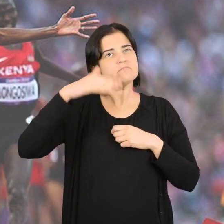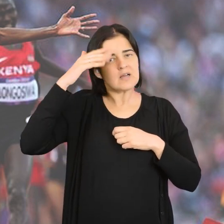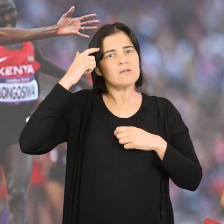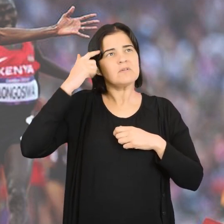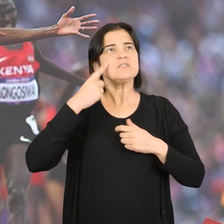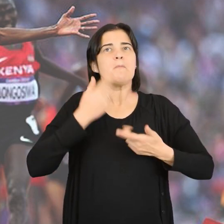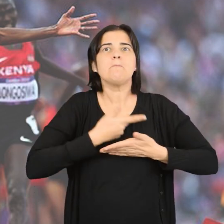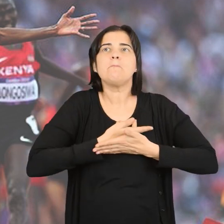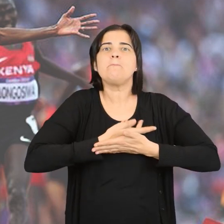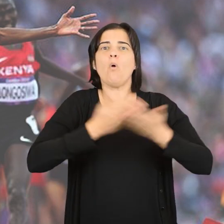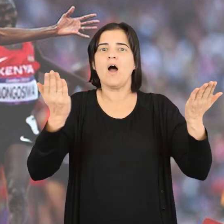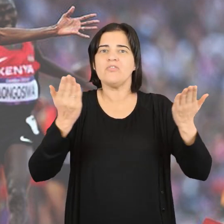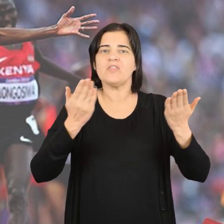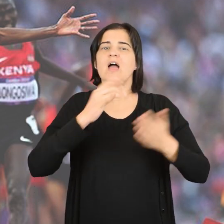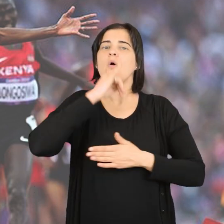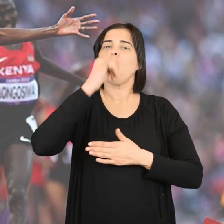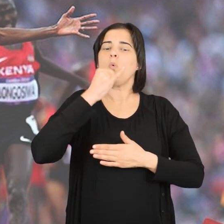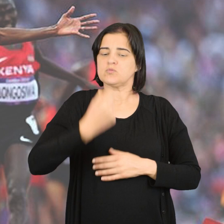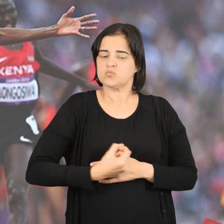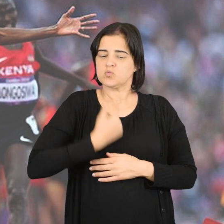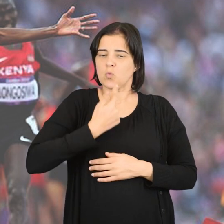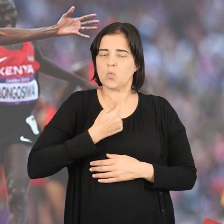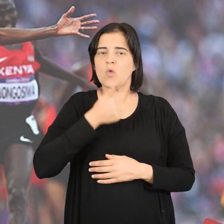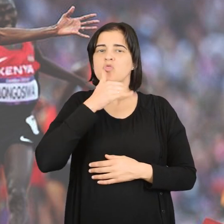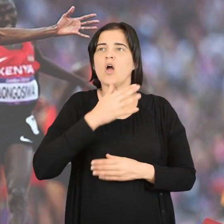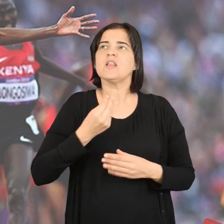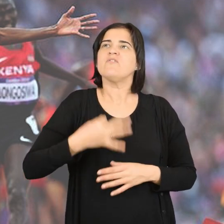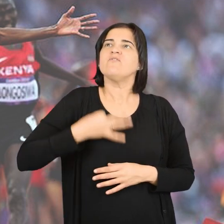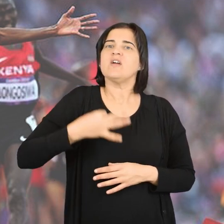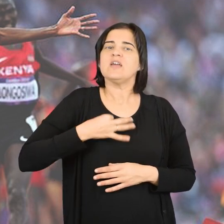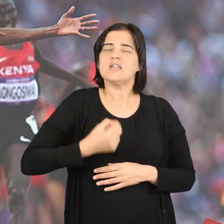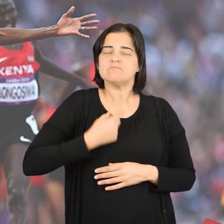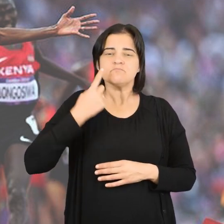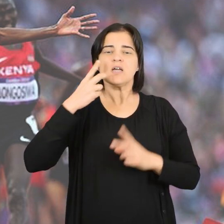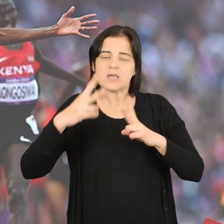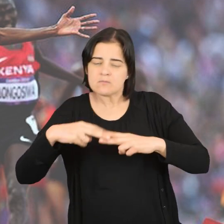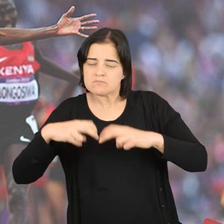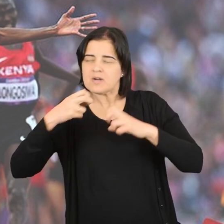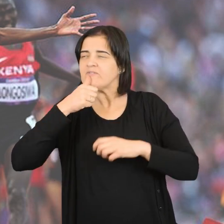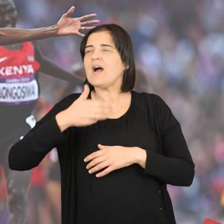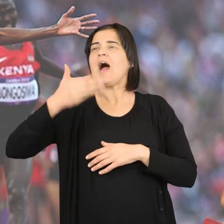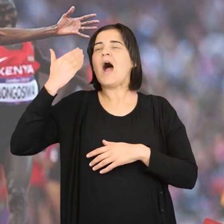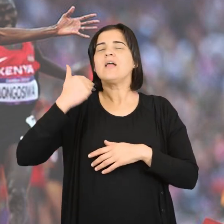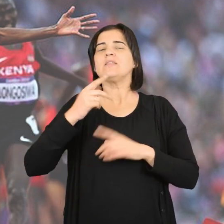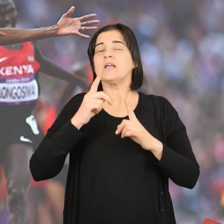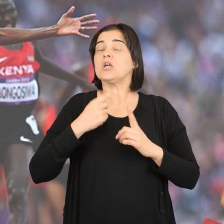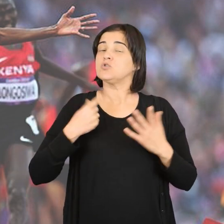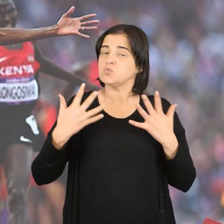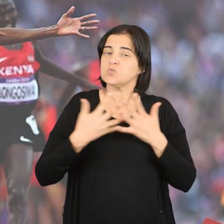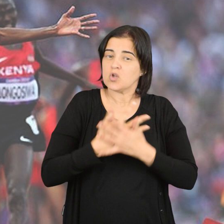que decide hacer algo más grande salir al mundo y contar su historia verdadera